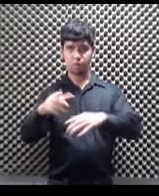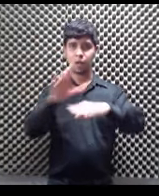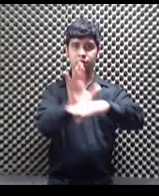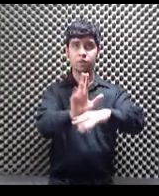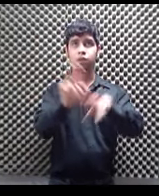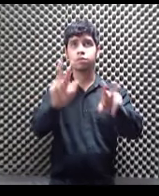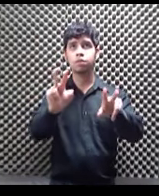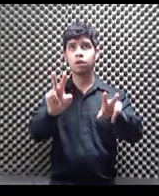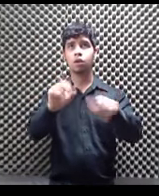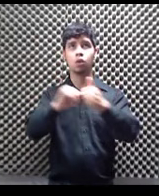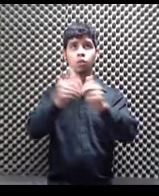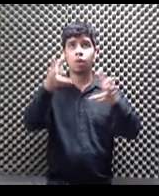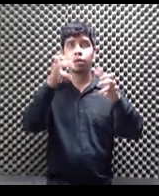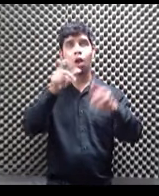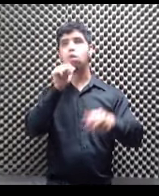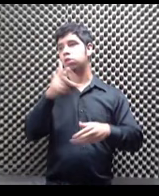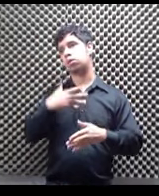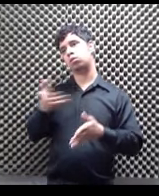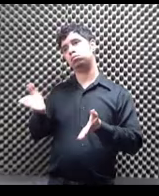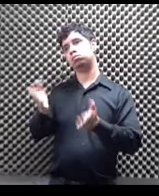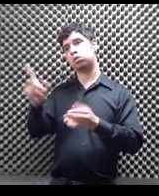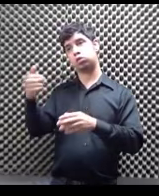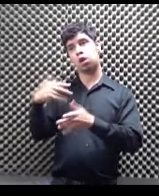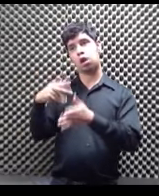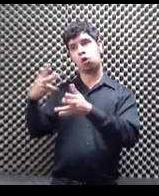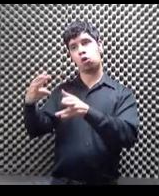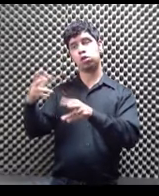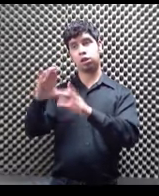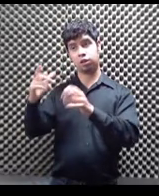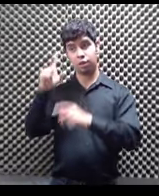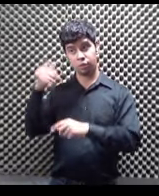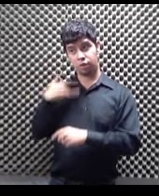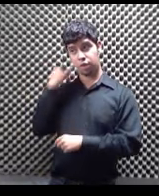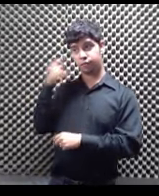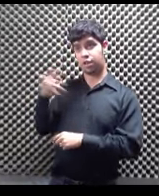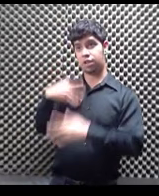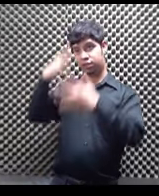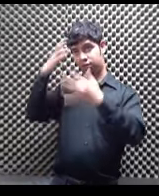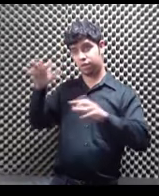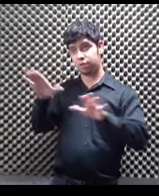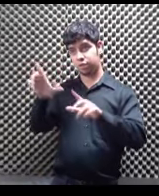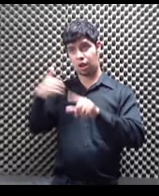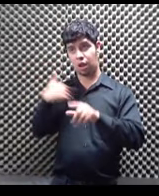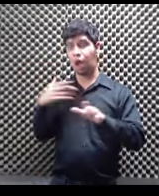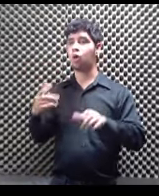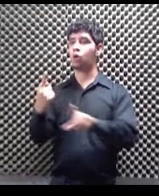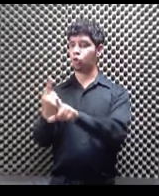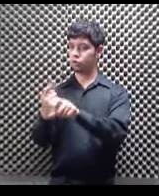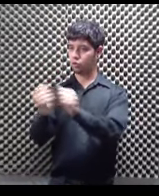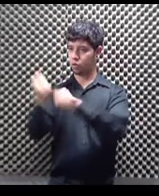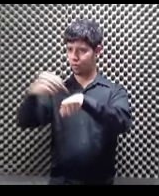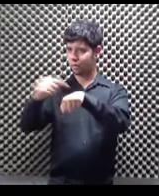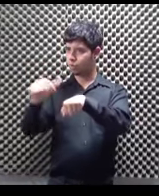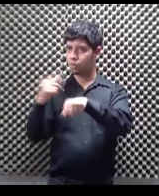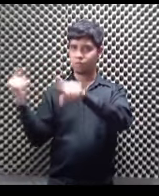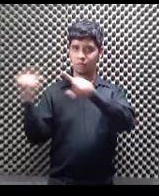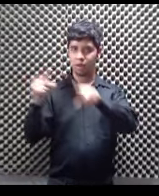Claro. Y mira cómo aprende. No le decimos que corte clases. Pero que si usted decide hacerlo, haga algo constructivo con ese